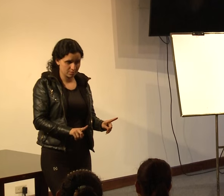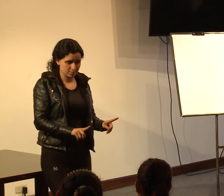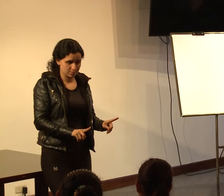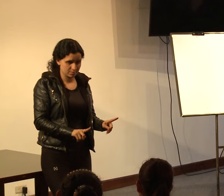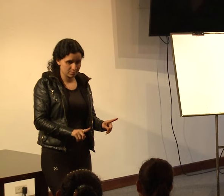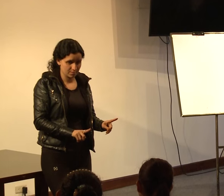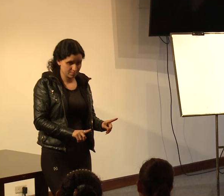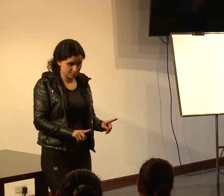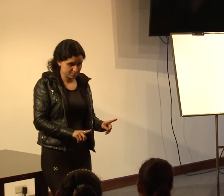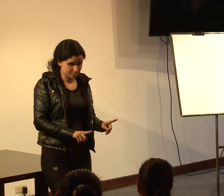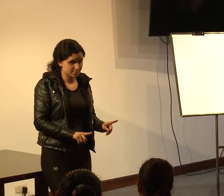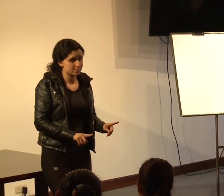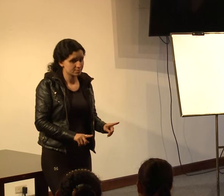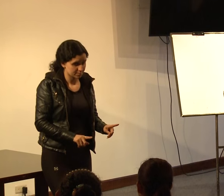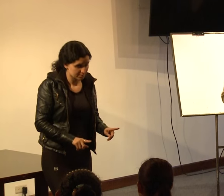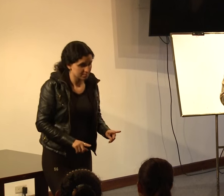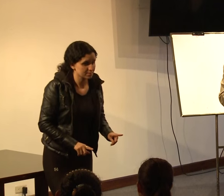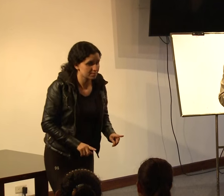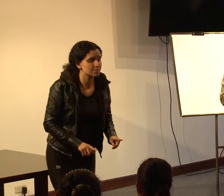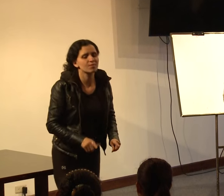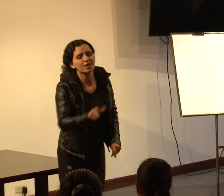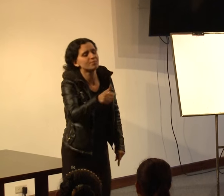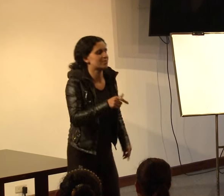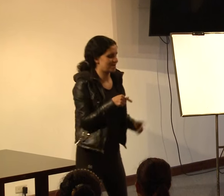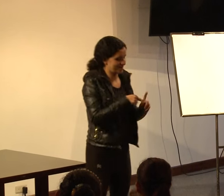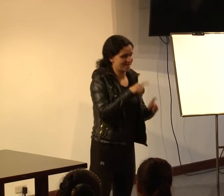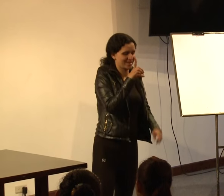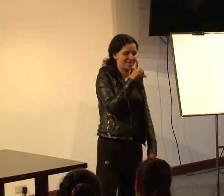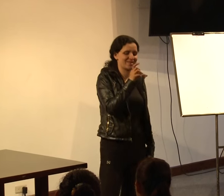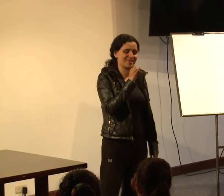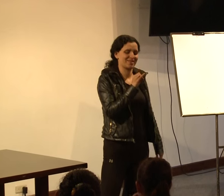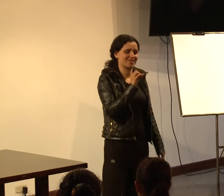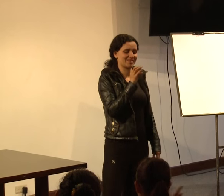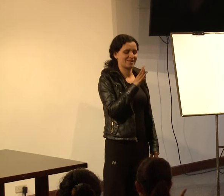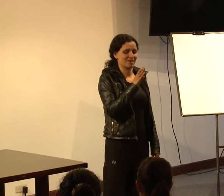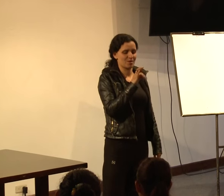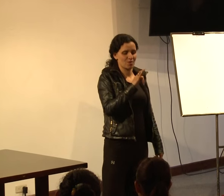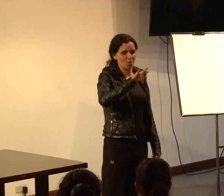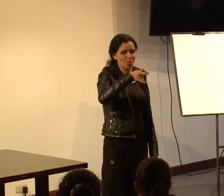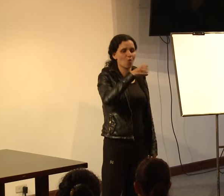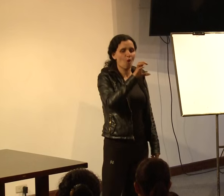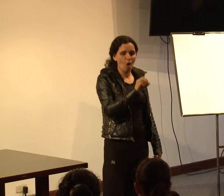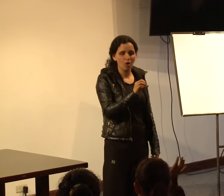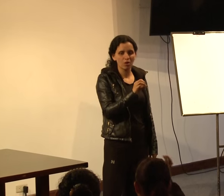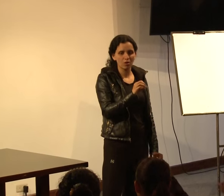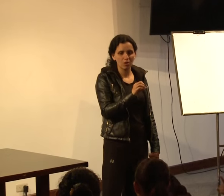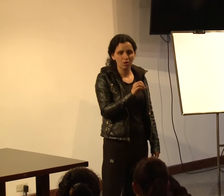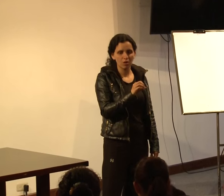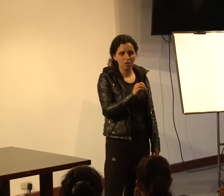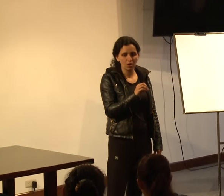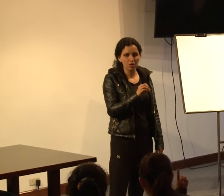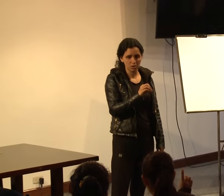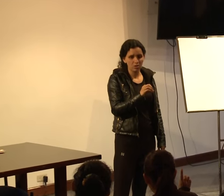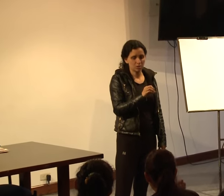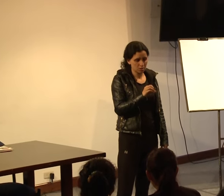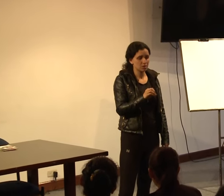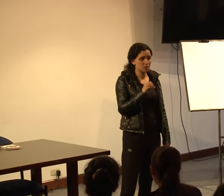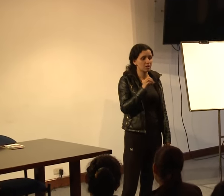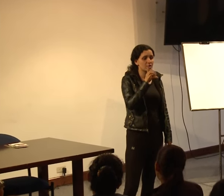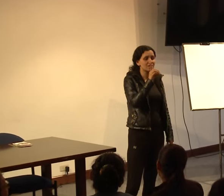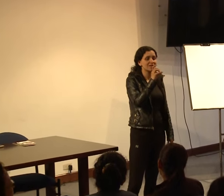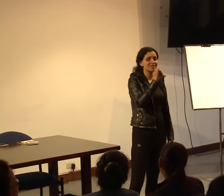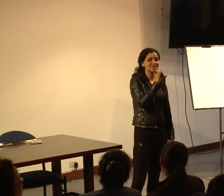respuesta. ¿Qué hace al dibujo dibujo? ¿Ustedes saben qué hace el dibujo dibujo? La línea. El dibujo es esencialmente